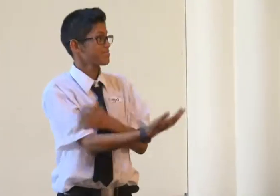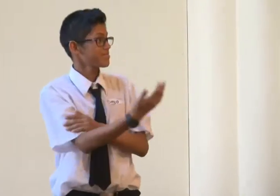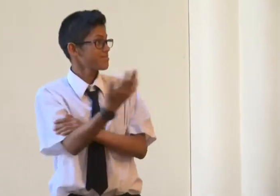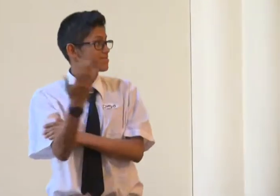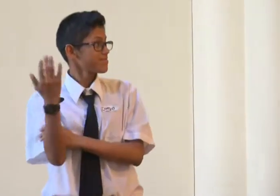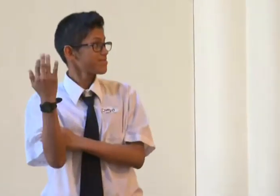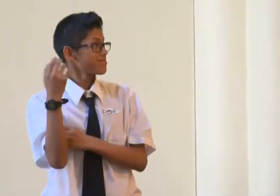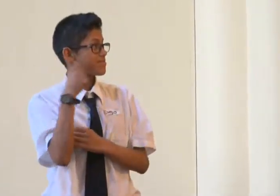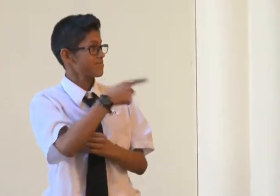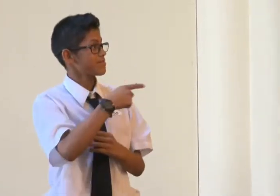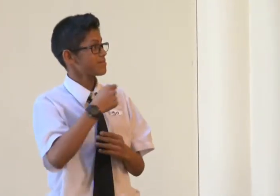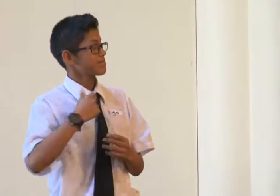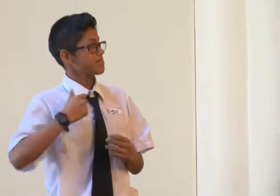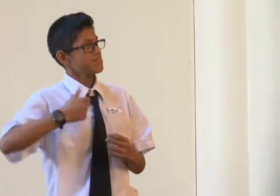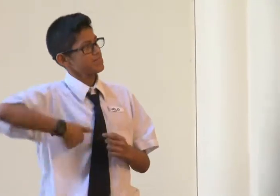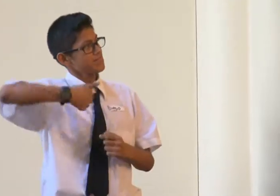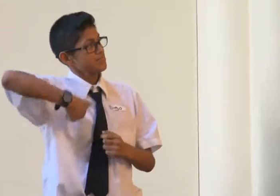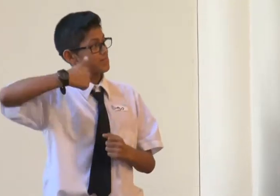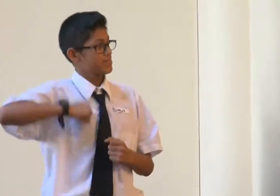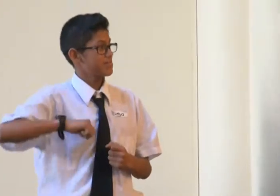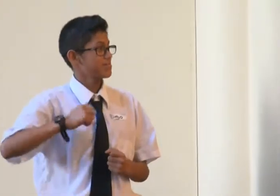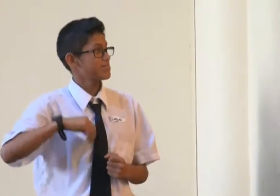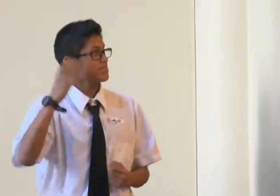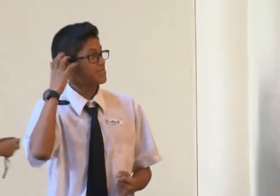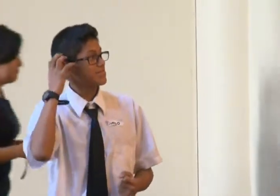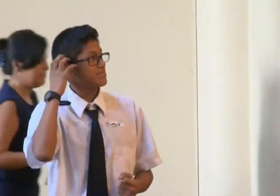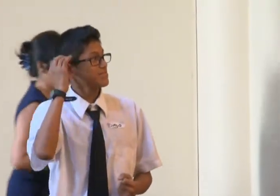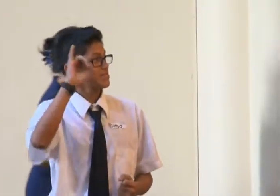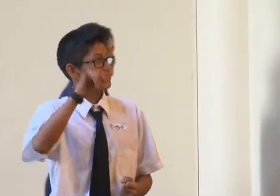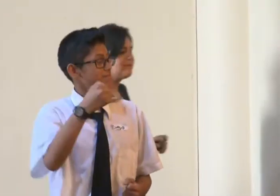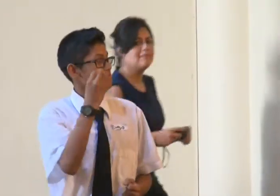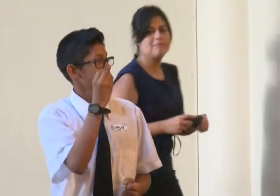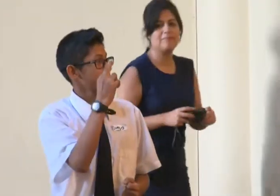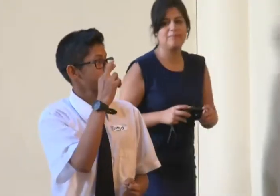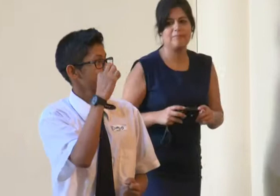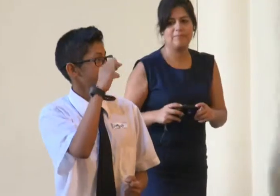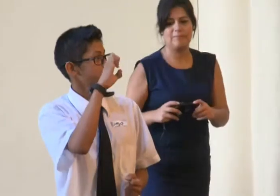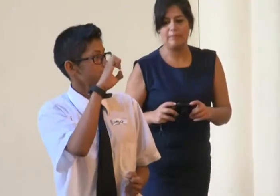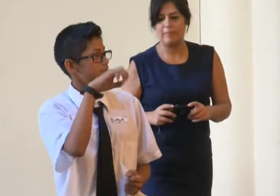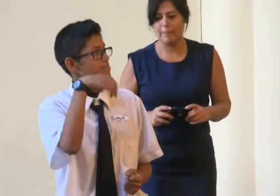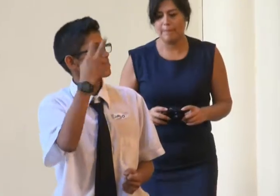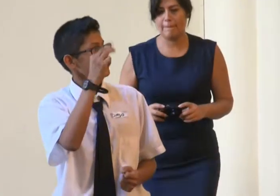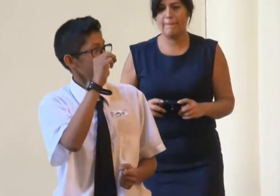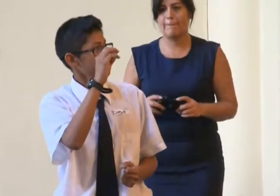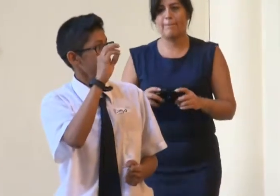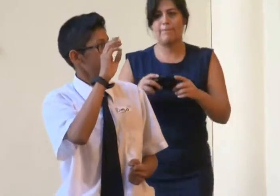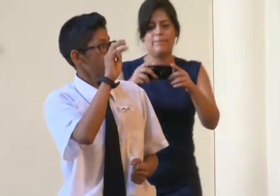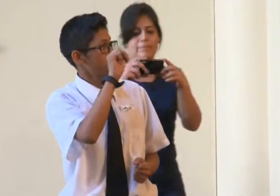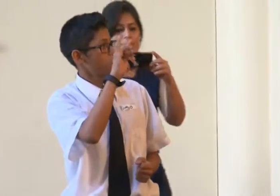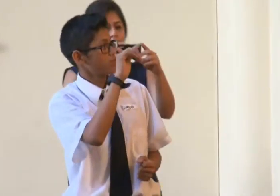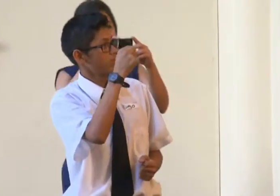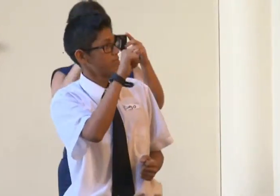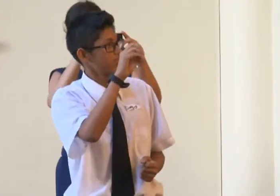buenos días al señor alcalde de miraflores jorge muñoz